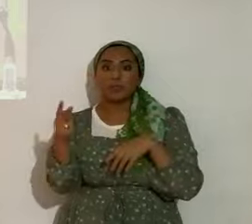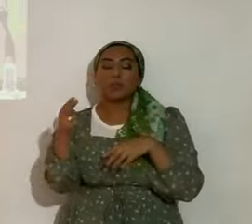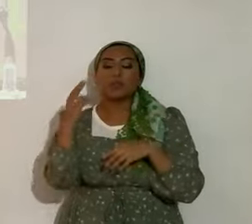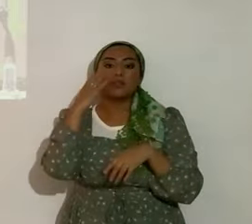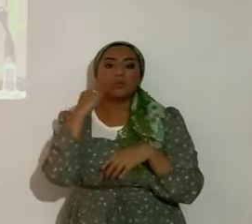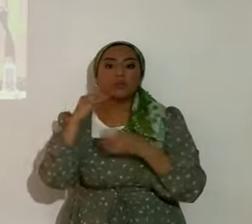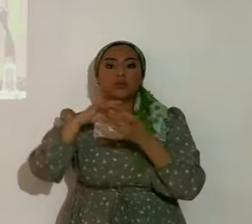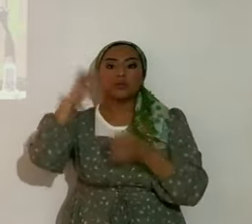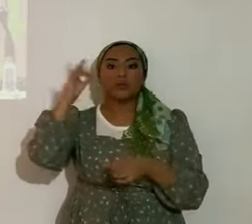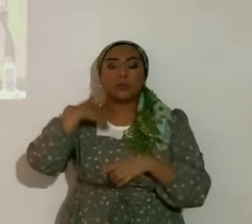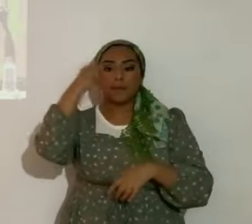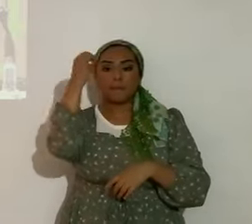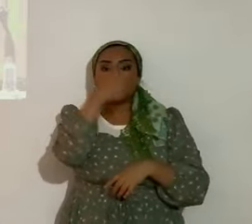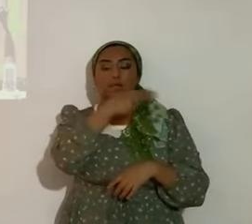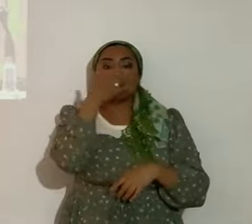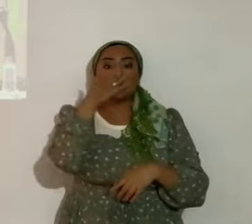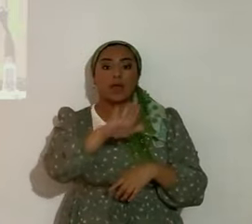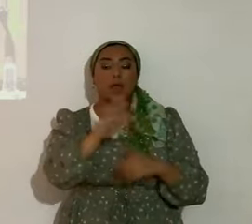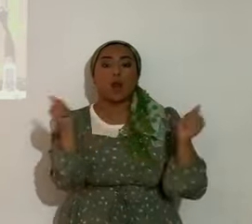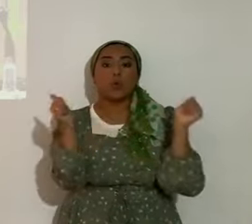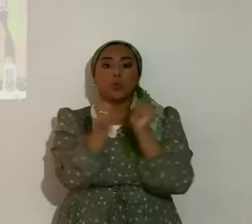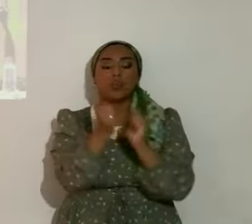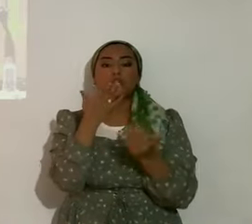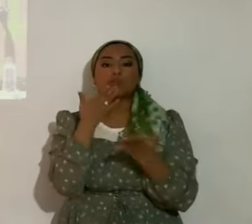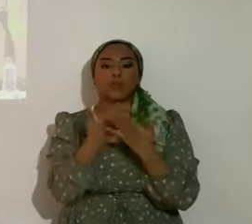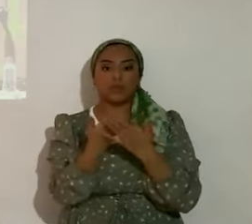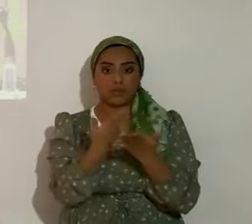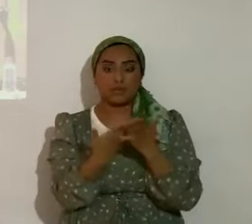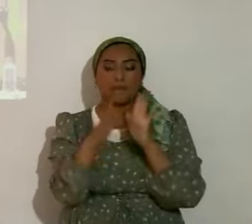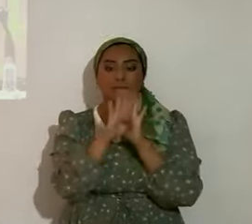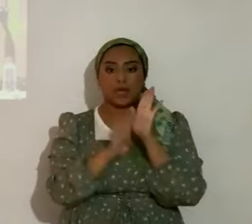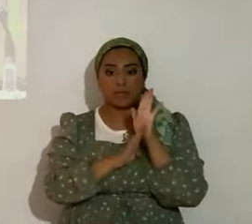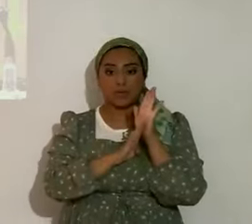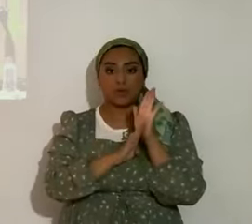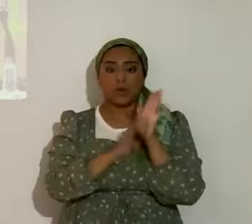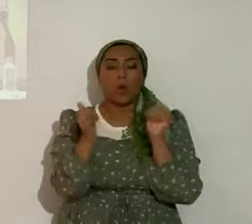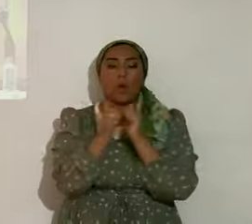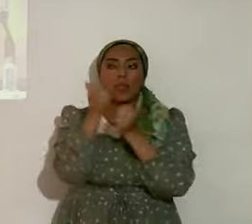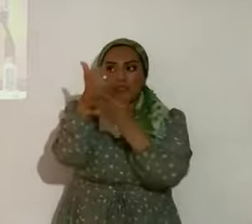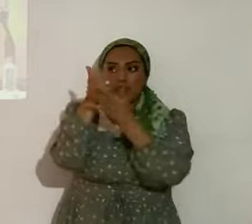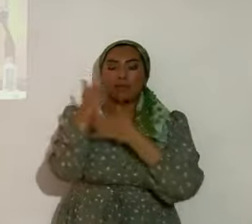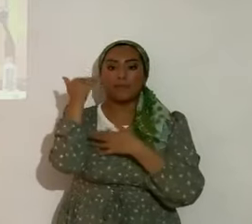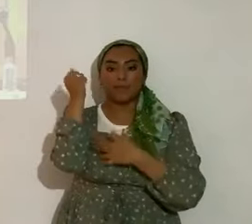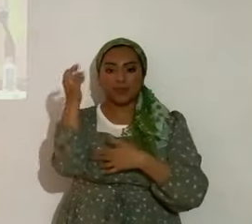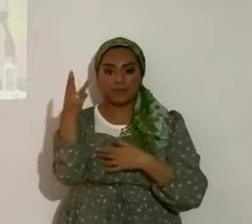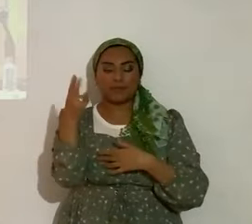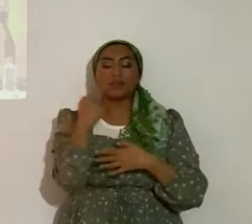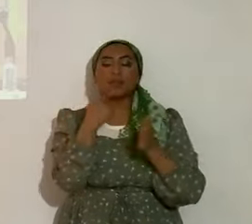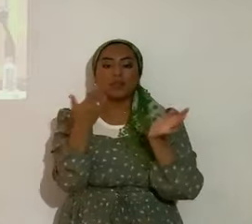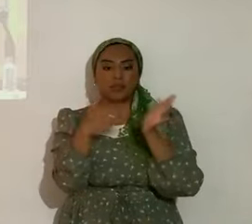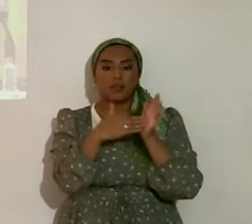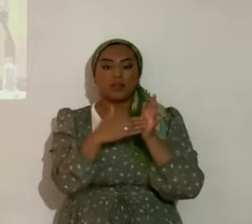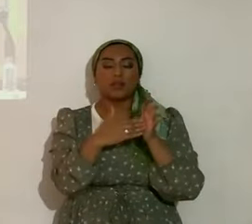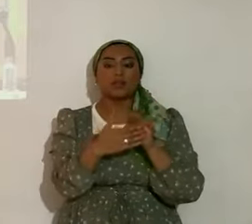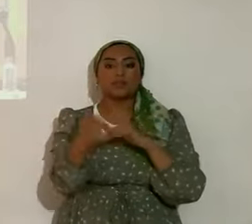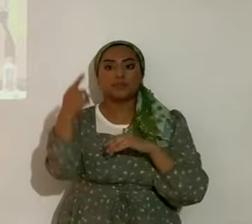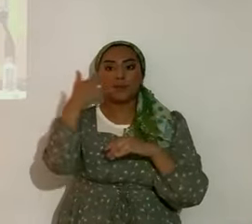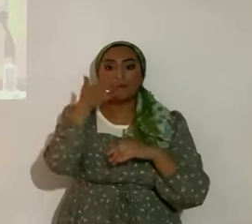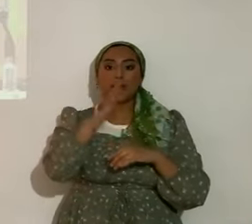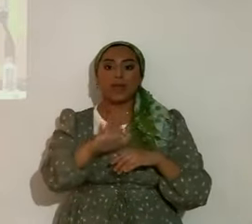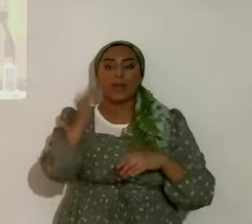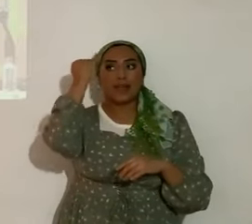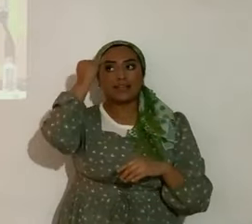espiritual, el vencer el mal con el bien, eso dice la Biblia, es decir, con la ayuda de Yahshua. Repito, las ideas